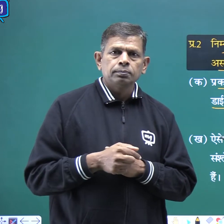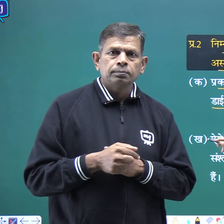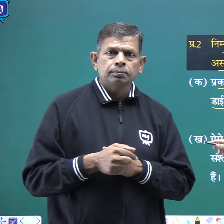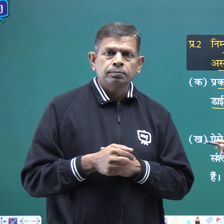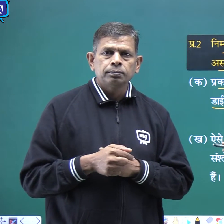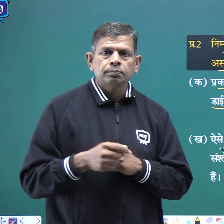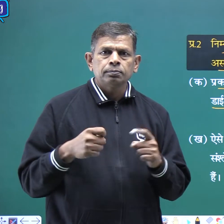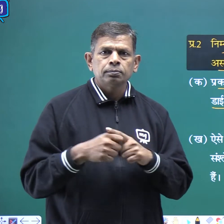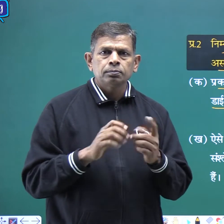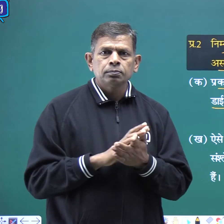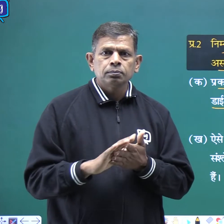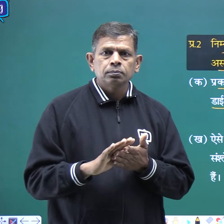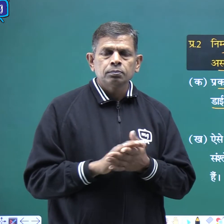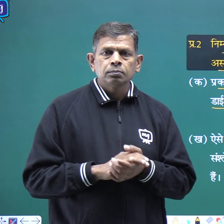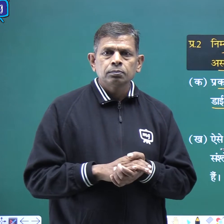ख,